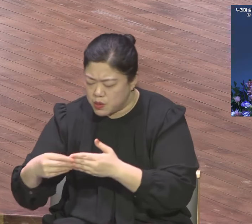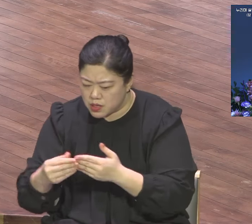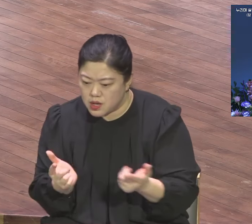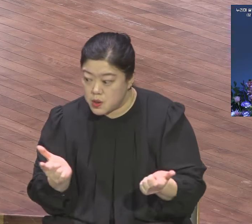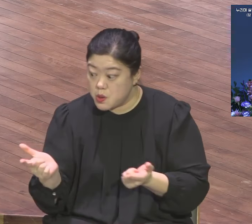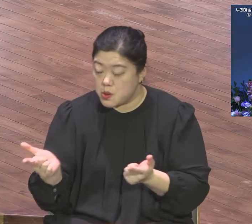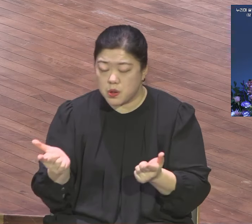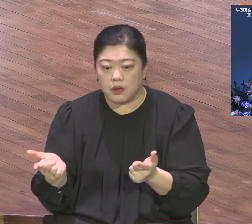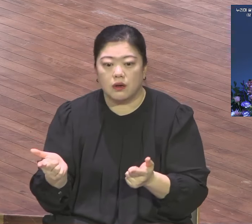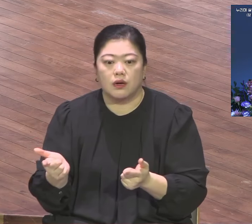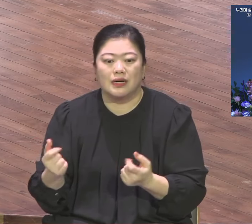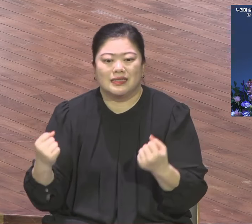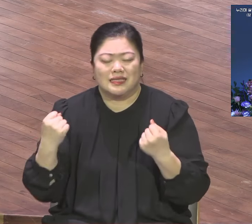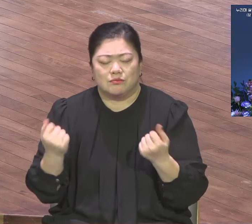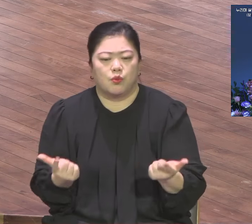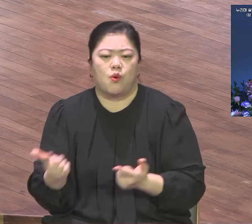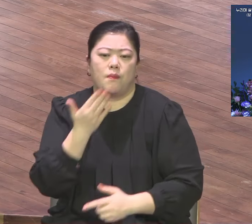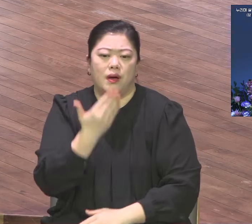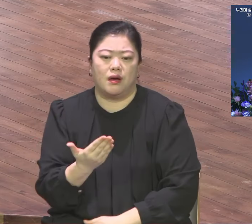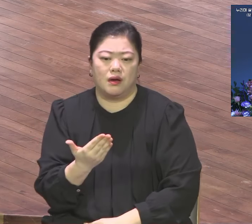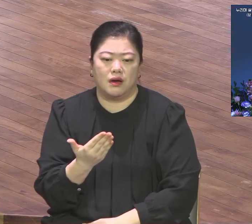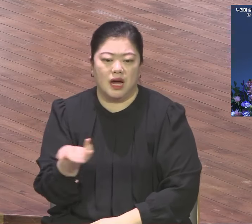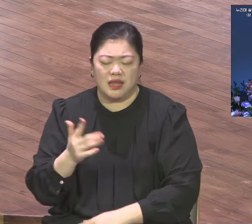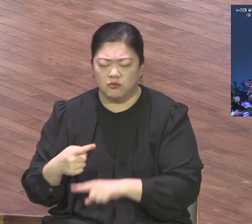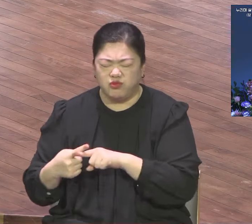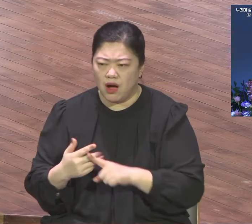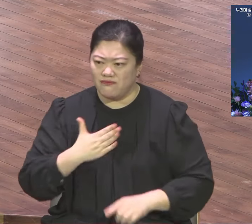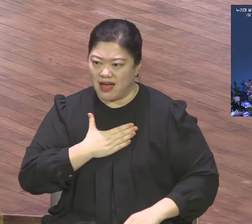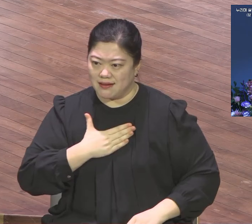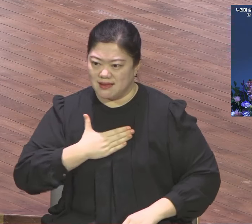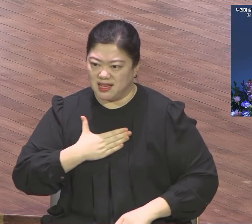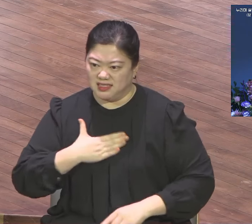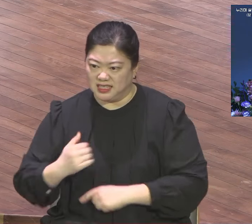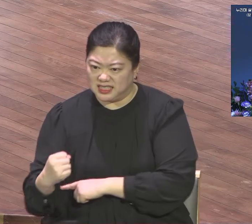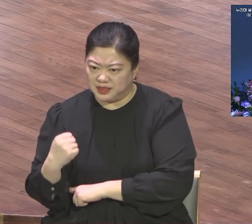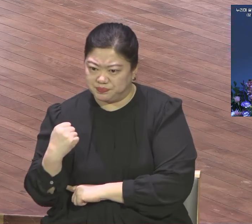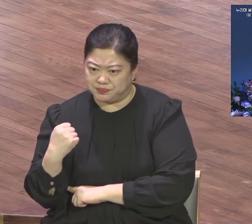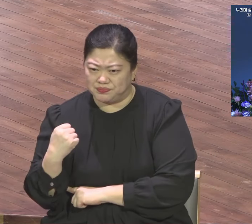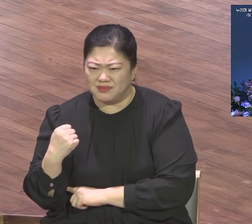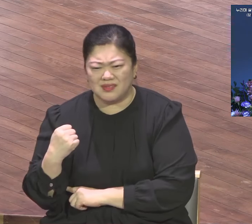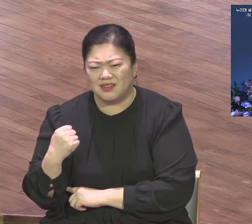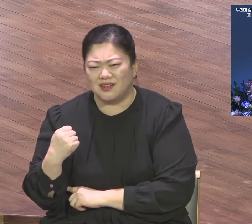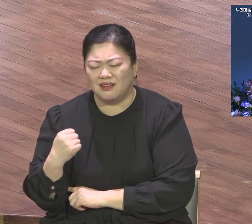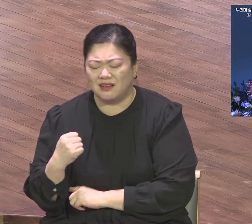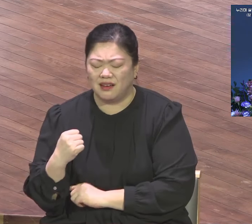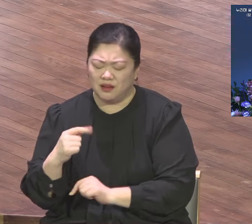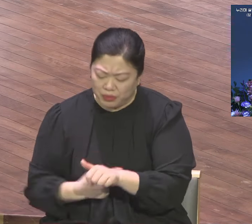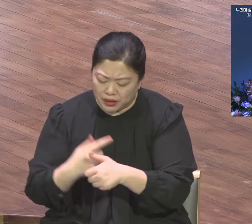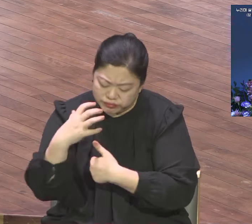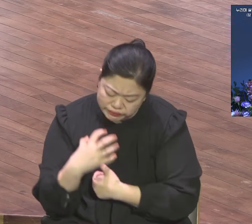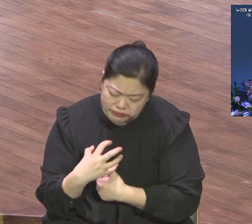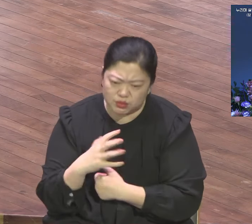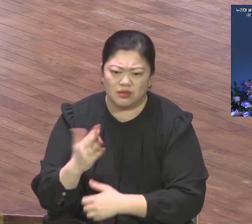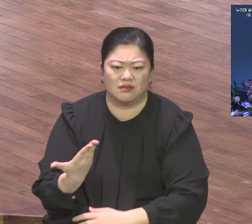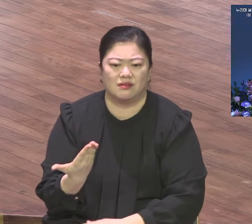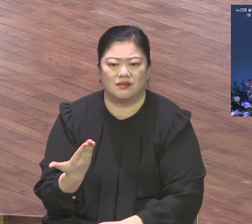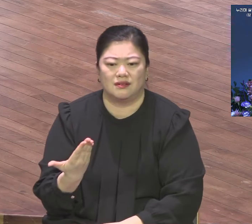막 초긴장이야 힘이 쫙 들어가가지고 그런데 모든 것을 맡기는